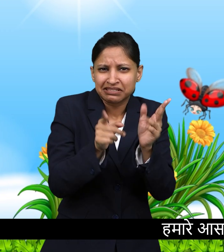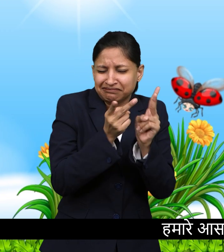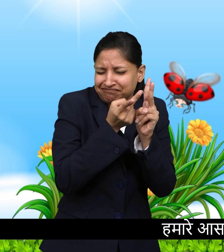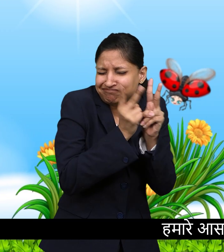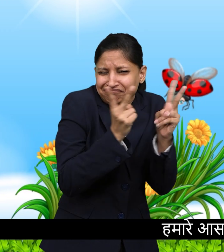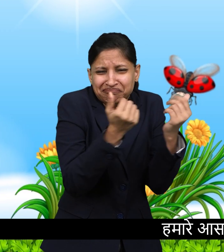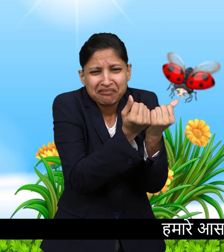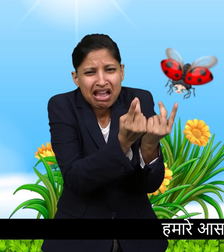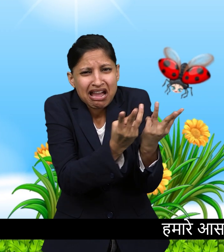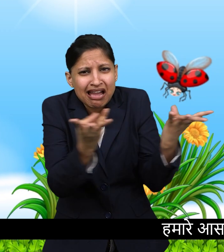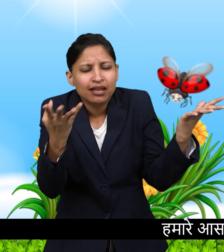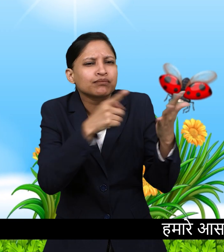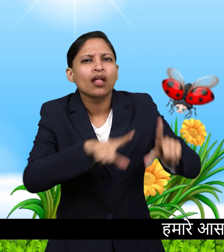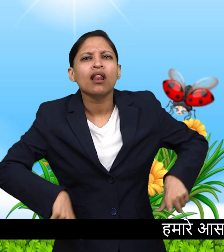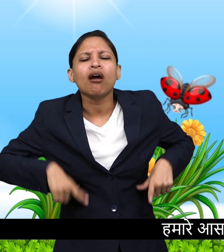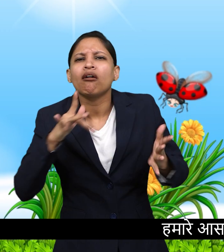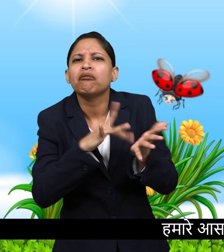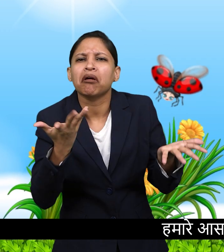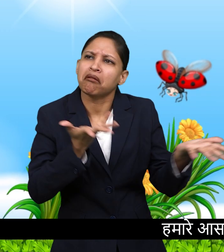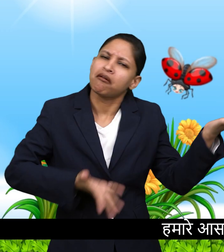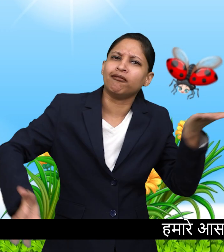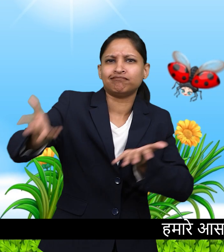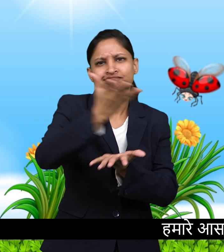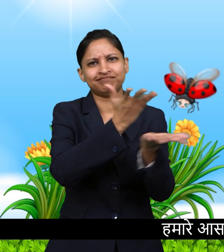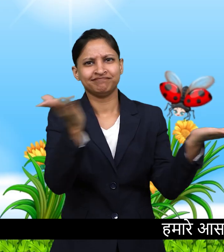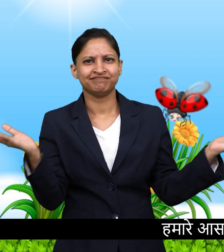हमारे आसपास कई तरह के जानवर रहते हैं।